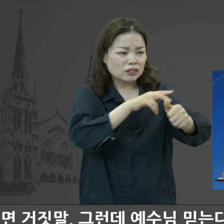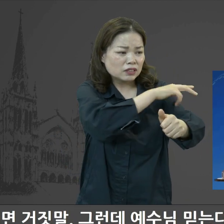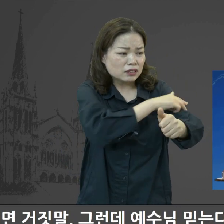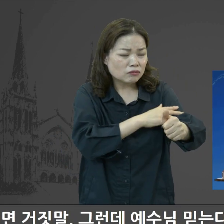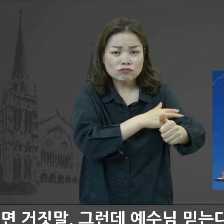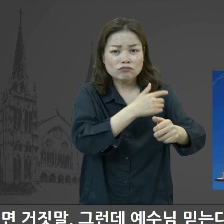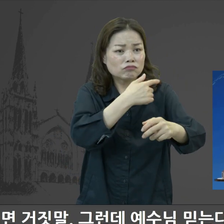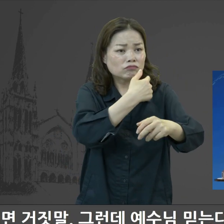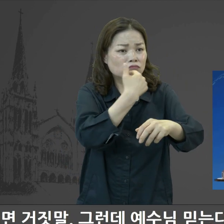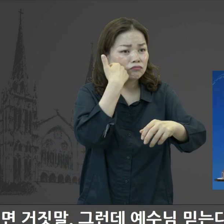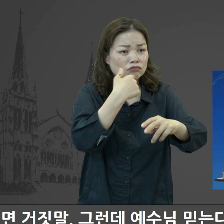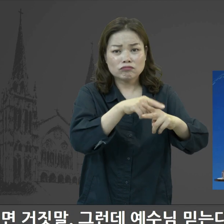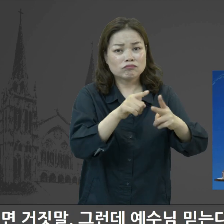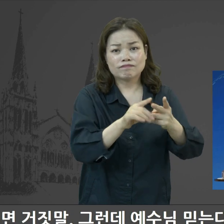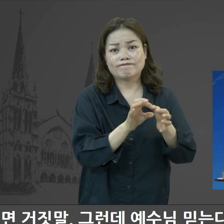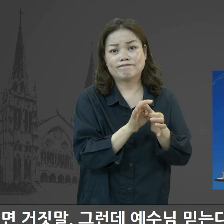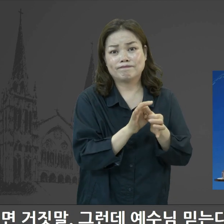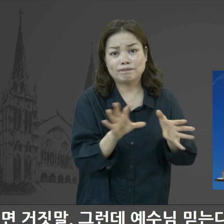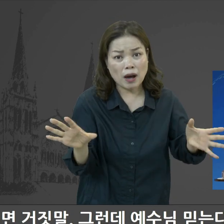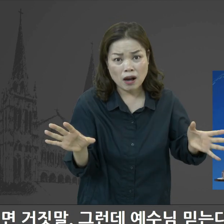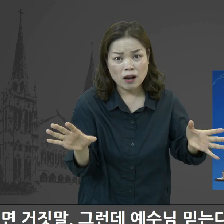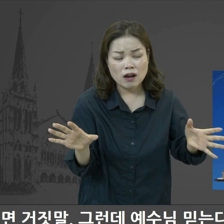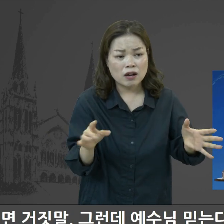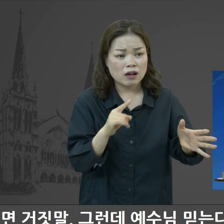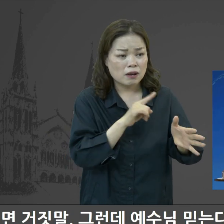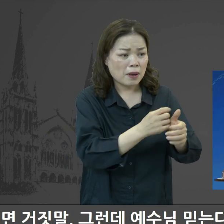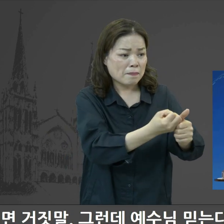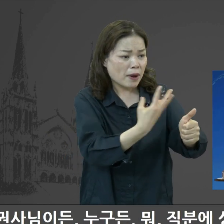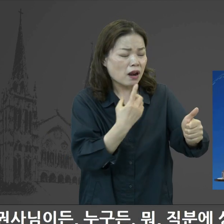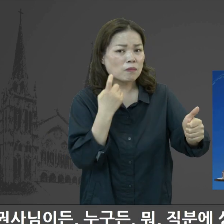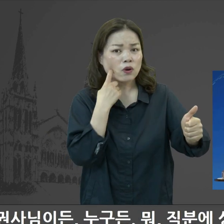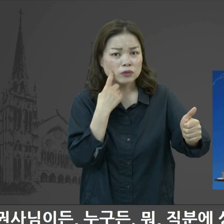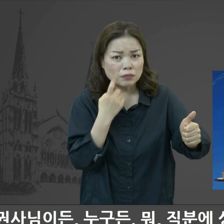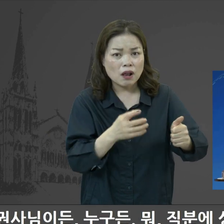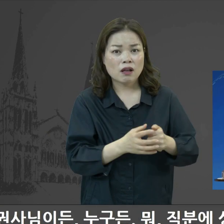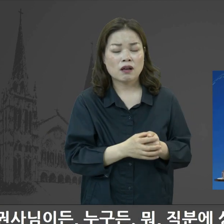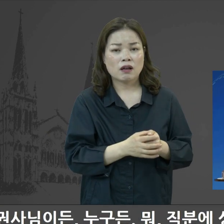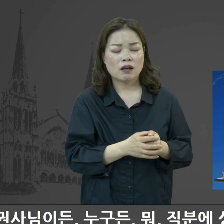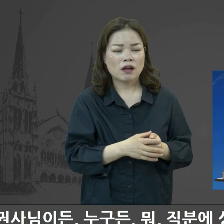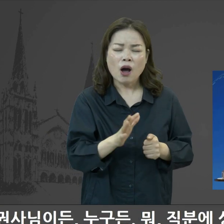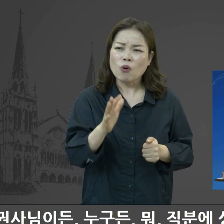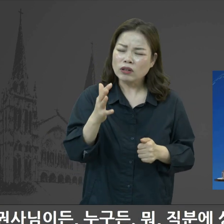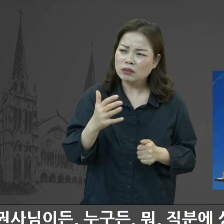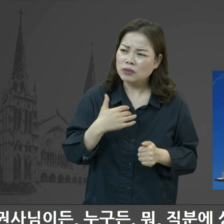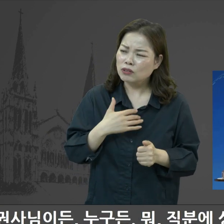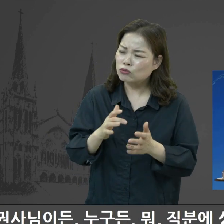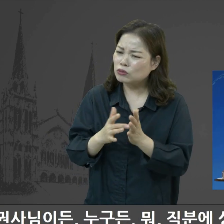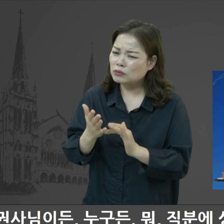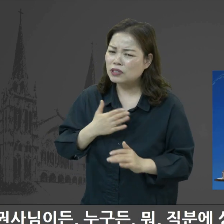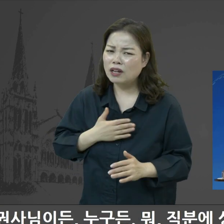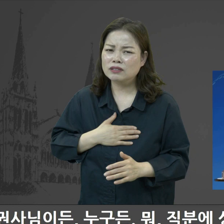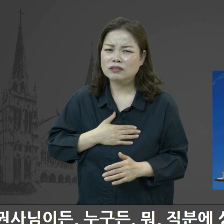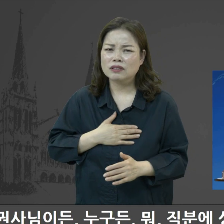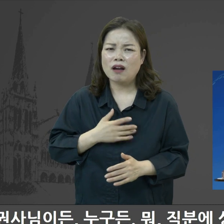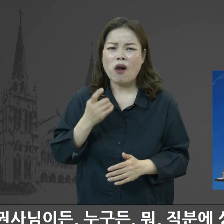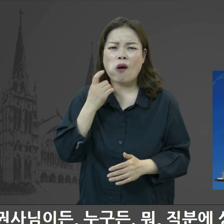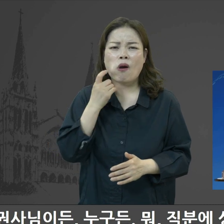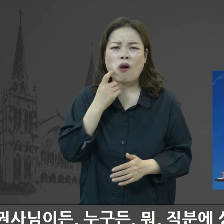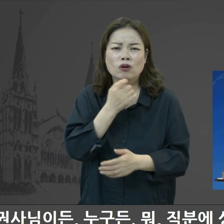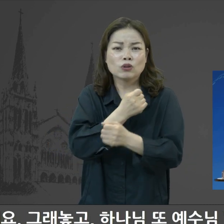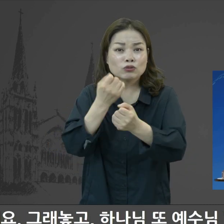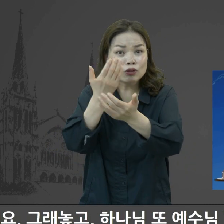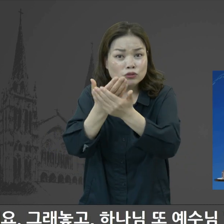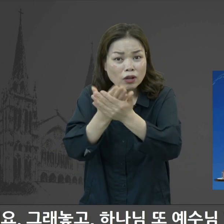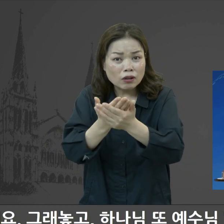권사님이든 누구든 뭐 직분에 상관없이 입만 벌리면 거짓말이에요. 그래놓고 어머 하나님 또 예수님 제가 또 거짓말했는데요, 용서해